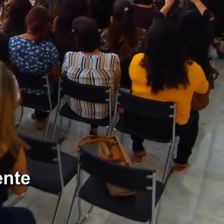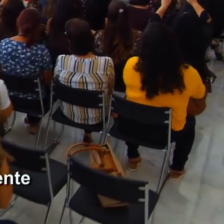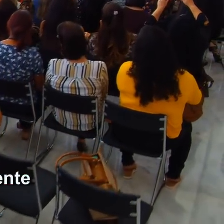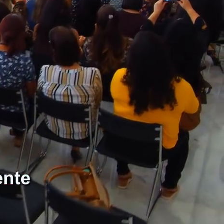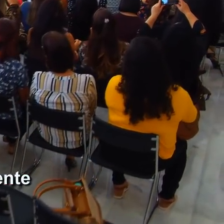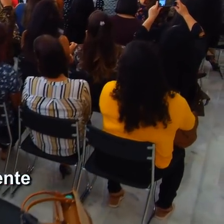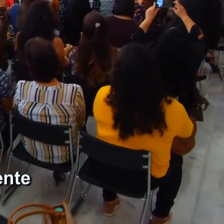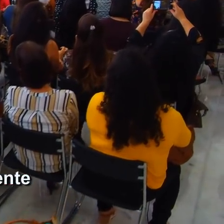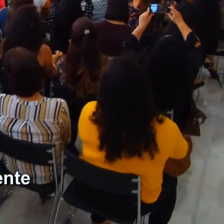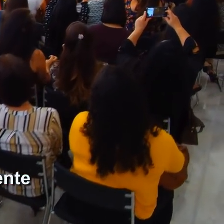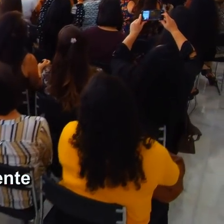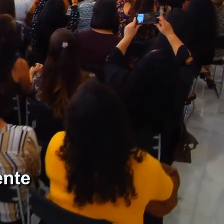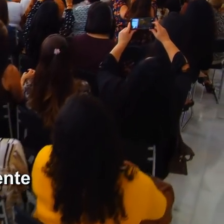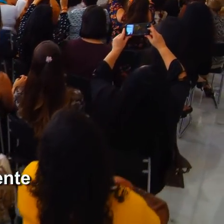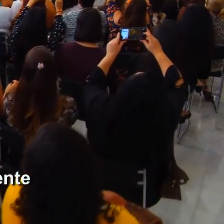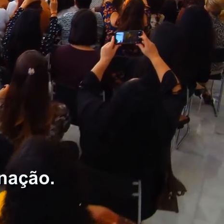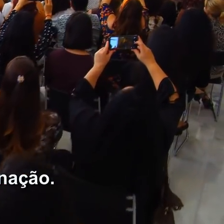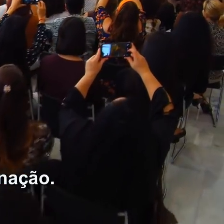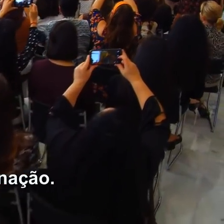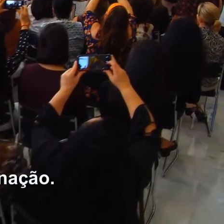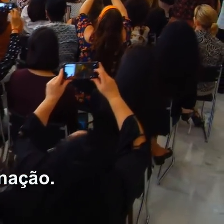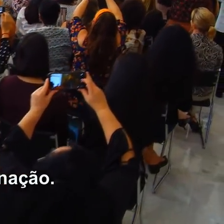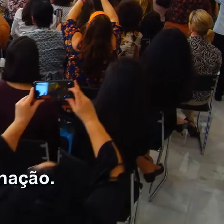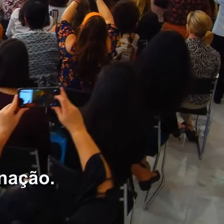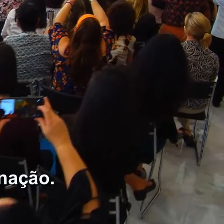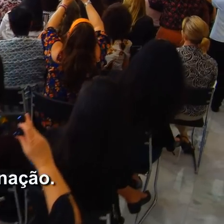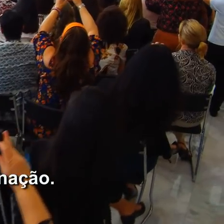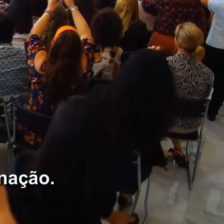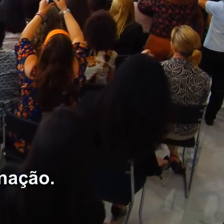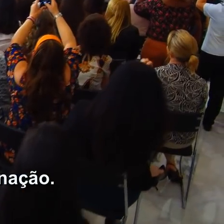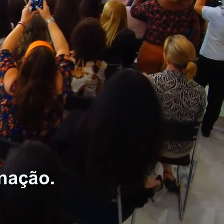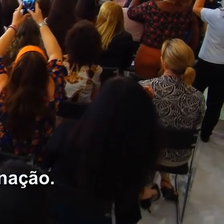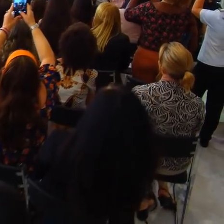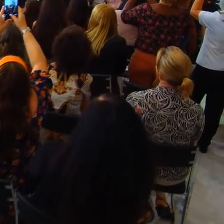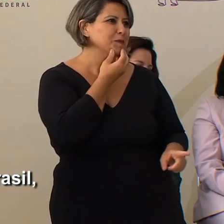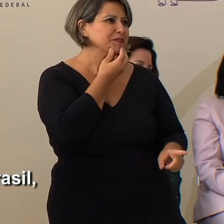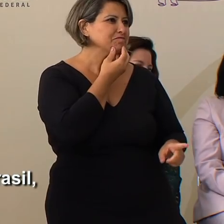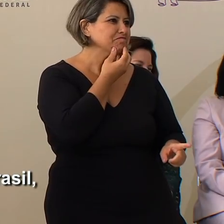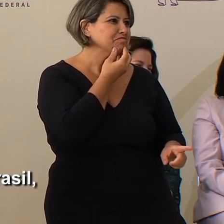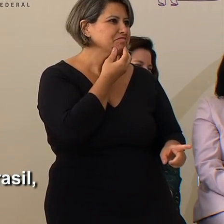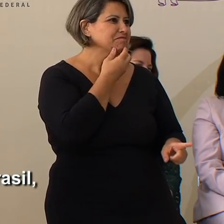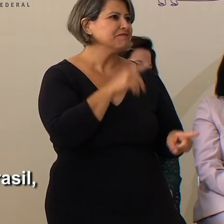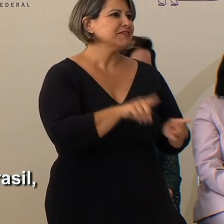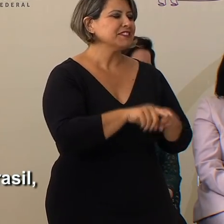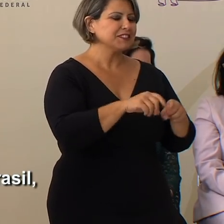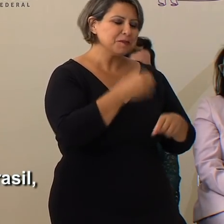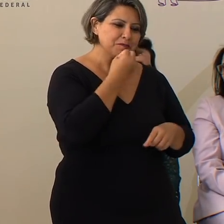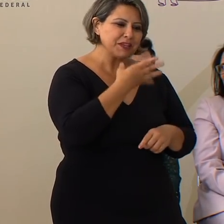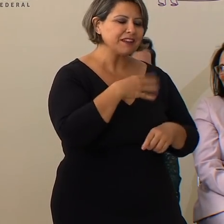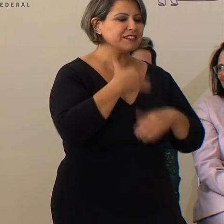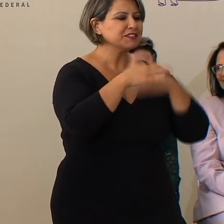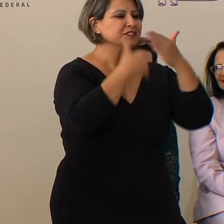vocês são quem realmente conduz o destino de uma nação. Para o bem do nosso